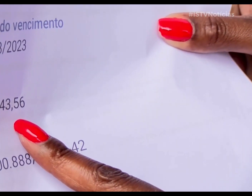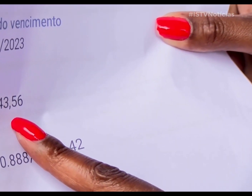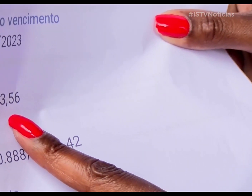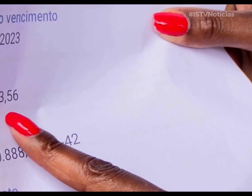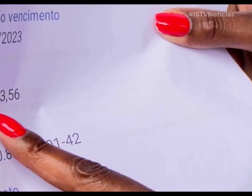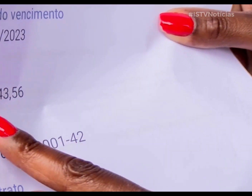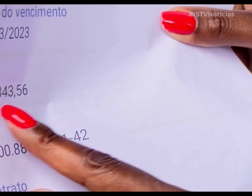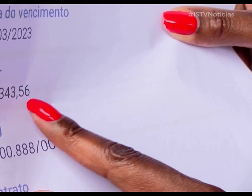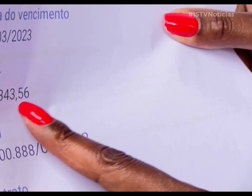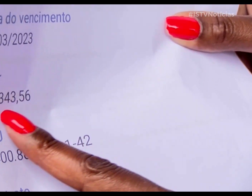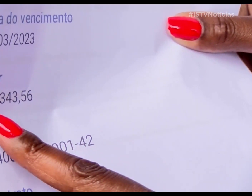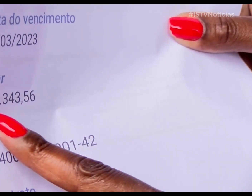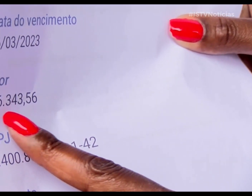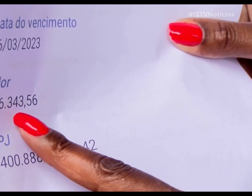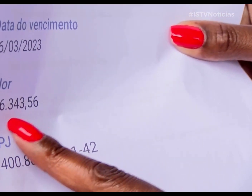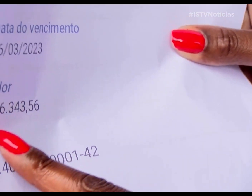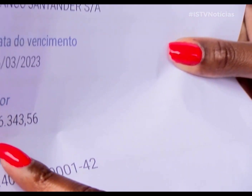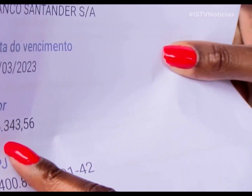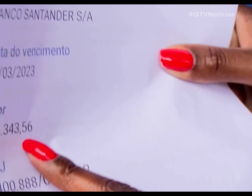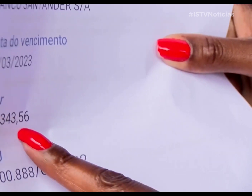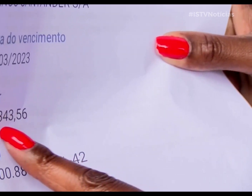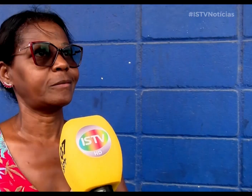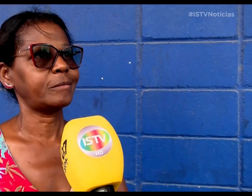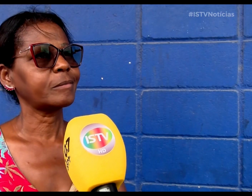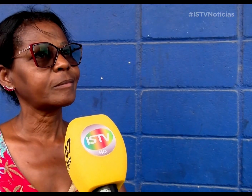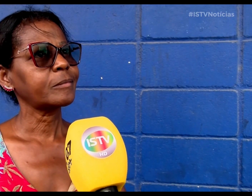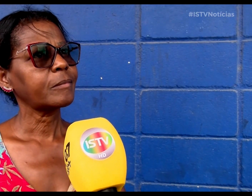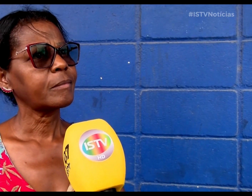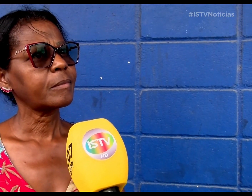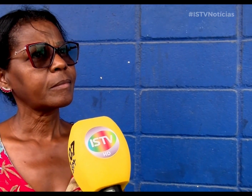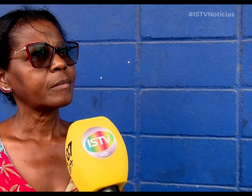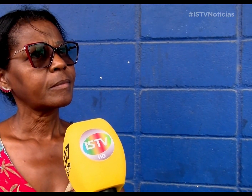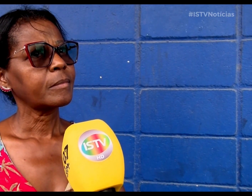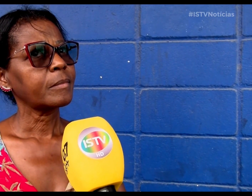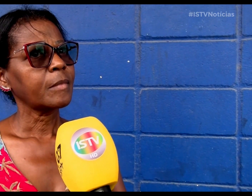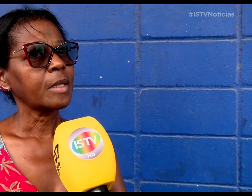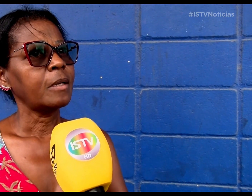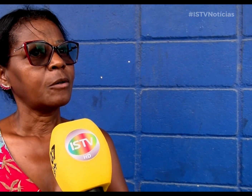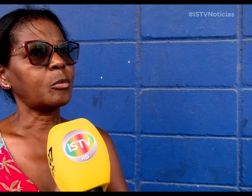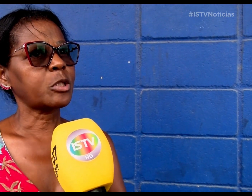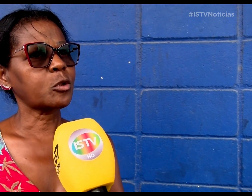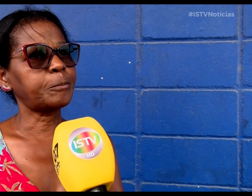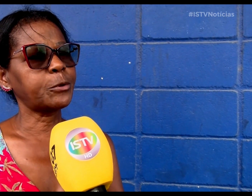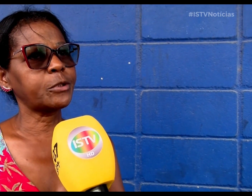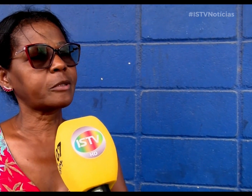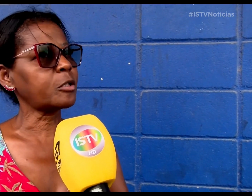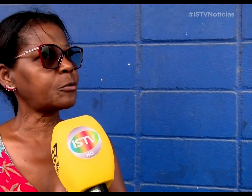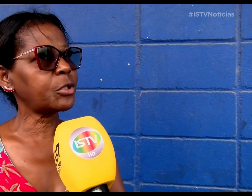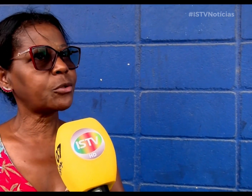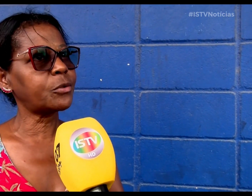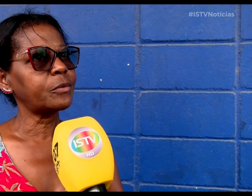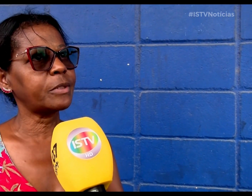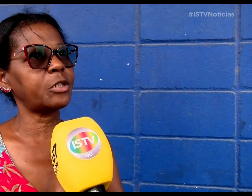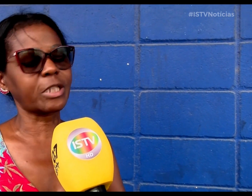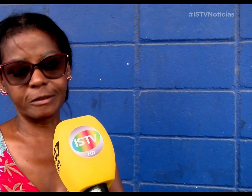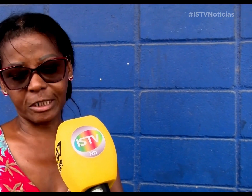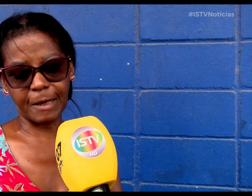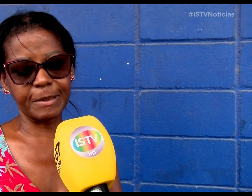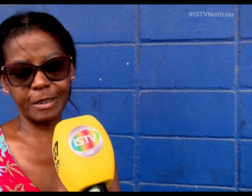eles ficam me ligando toda hora como se eu estivesse devendo. A dívida da senhora começou por quanto? Começou por 5 mil e eu já estava